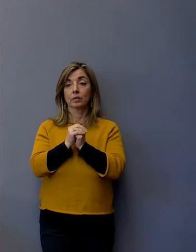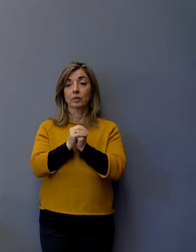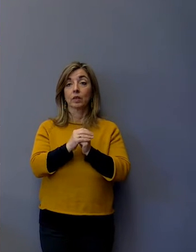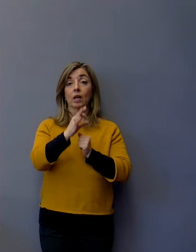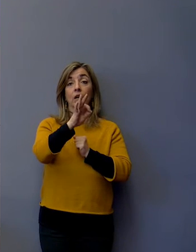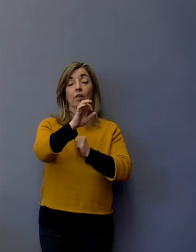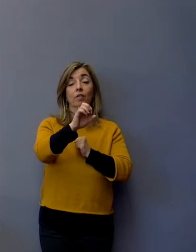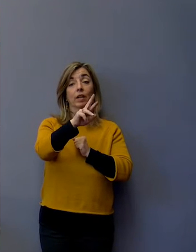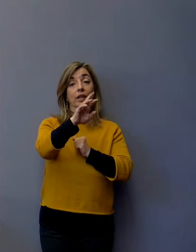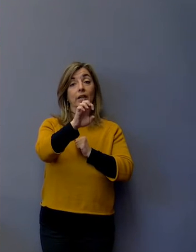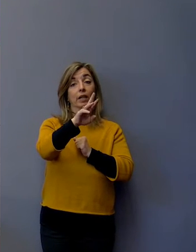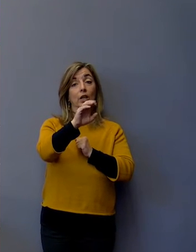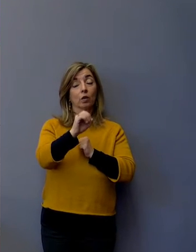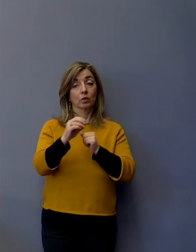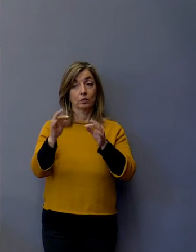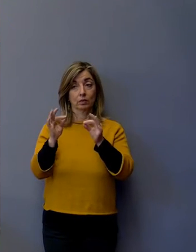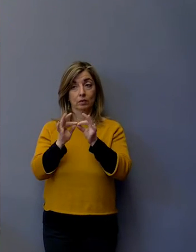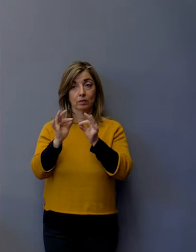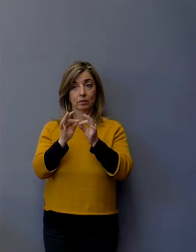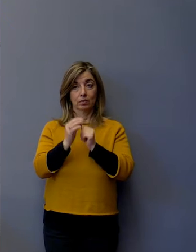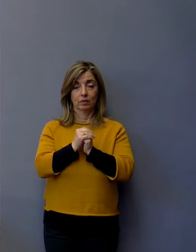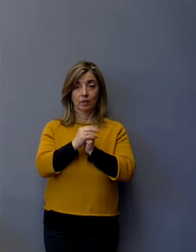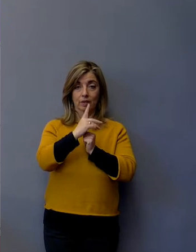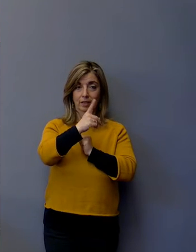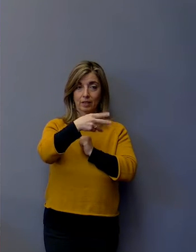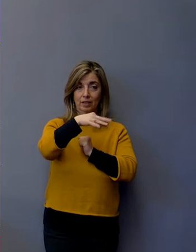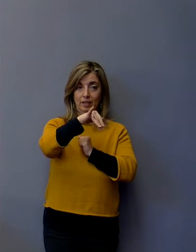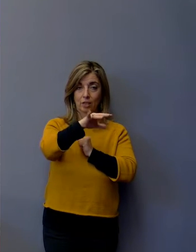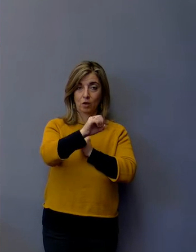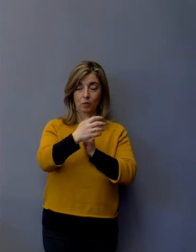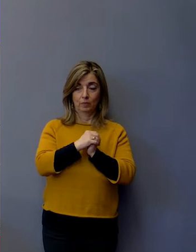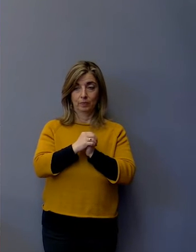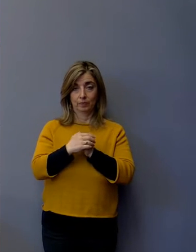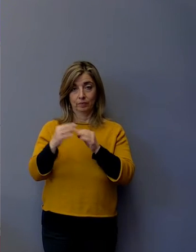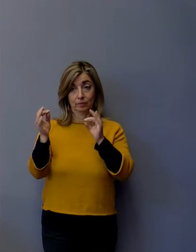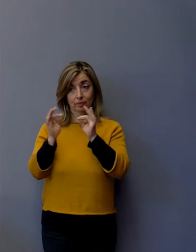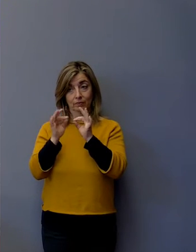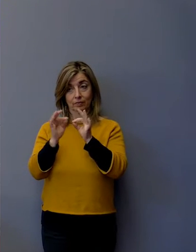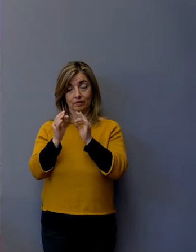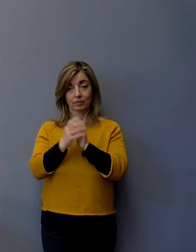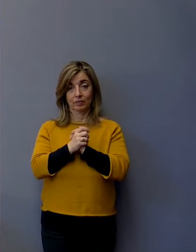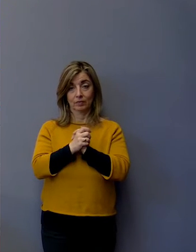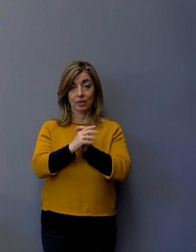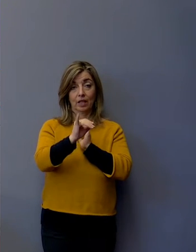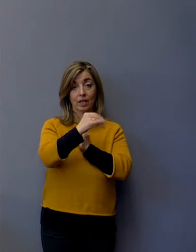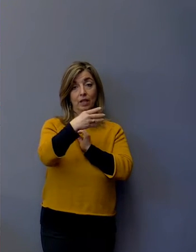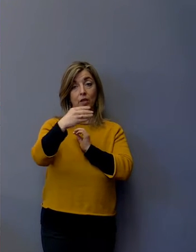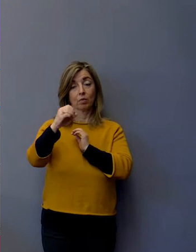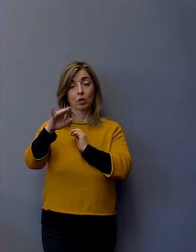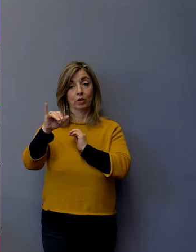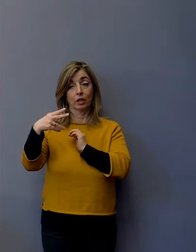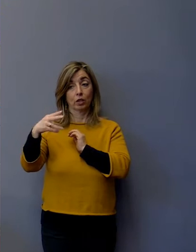ferrero favorevole consigliere grillo favorevole consigliere immordino